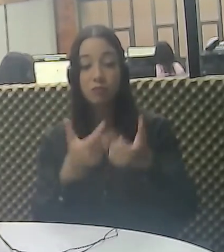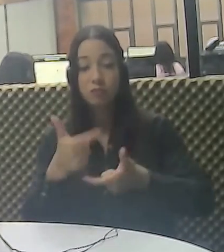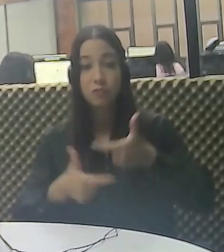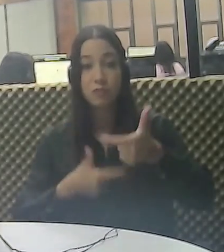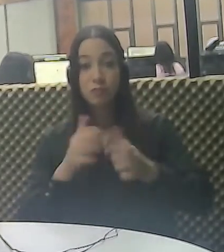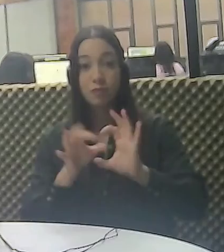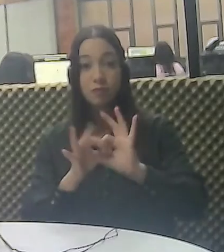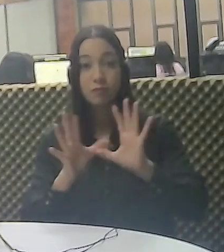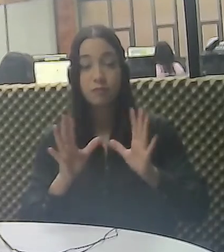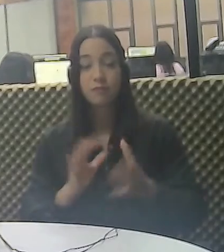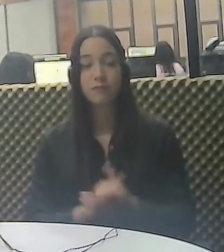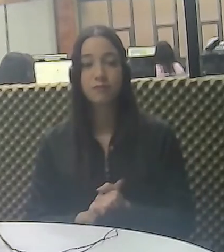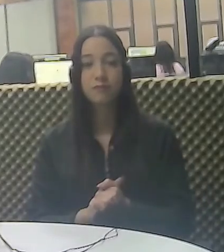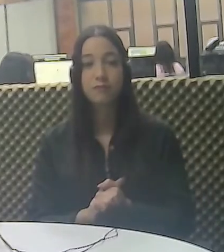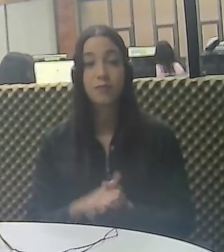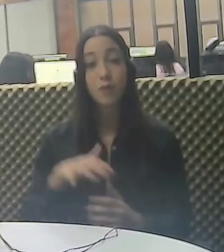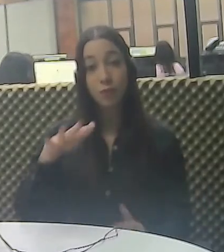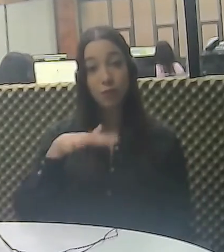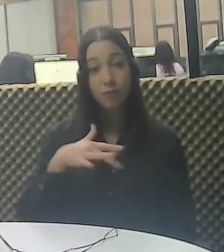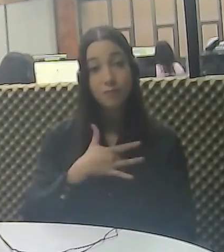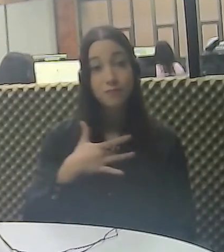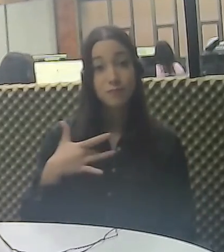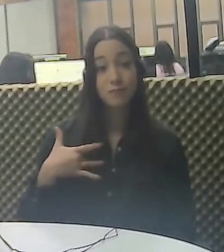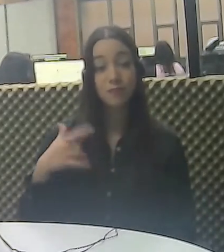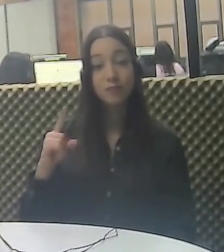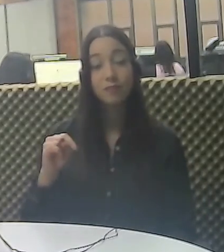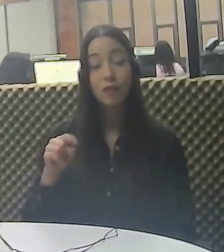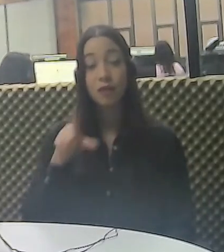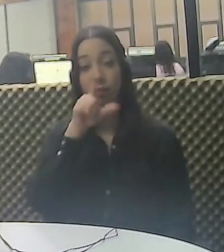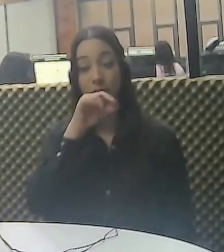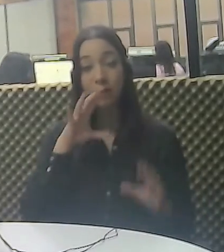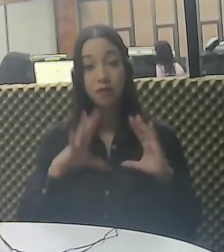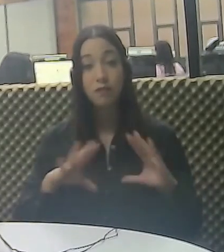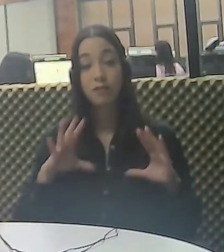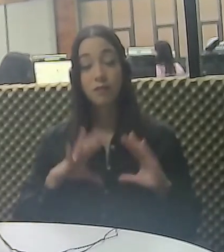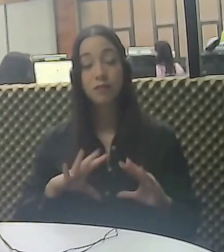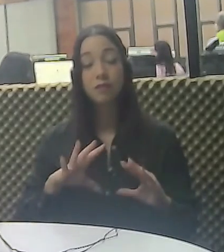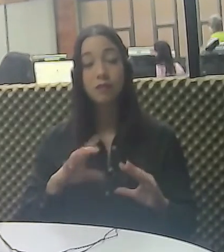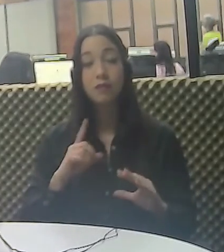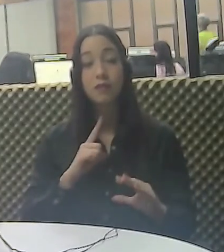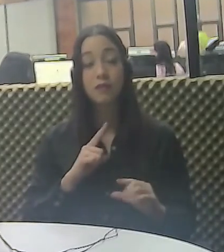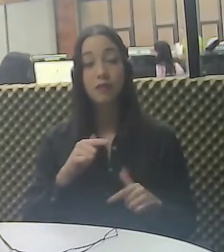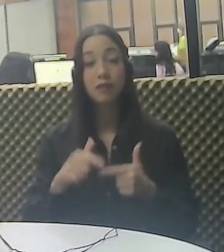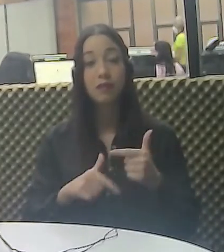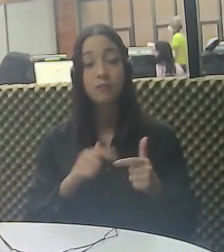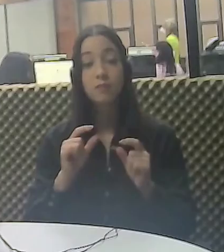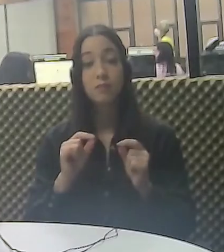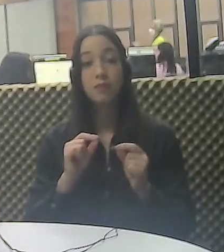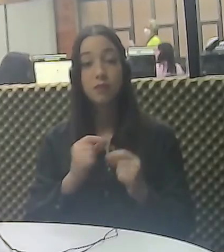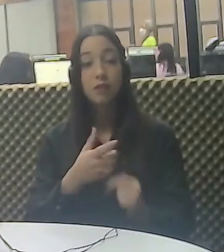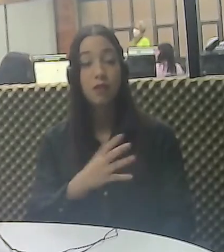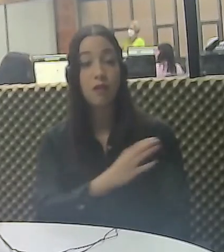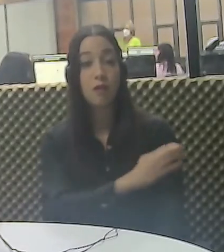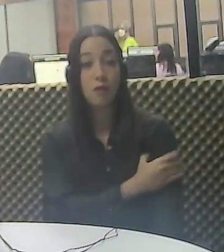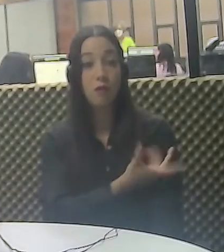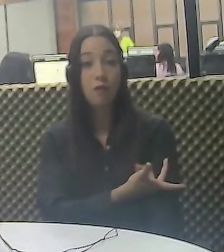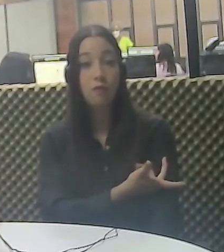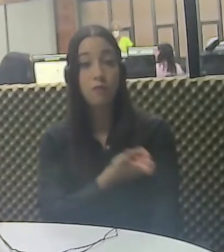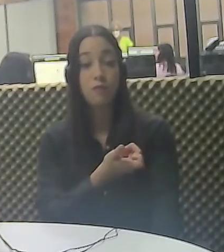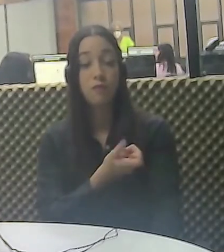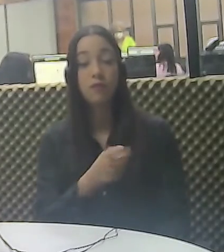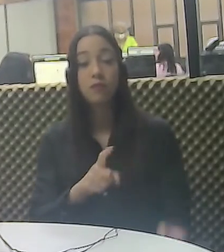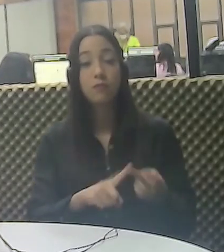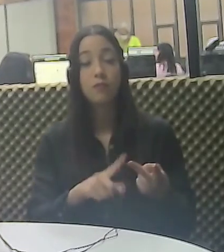disponíveis espaço saúde está localizado no Parque do Sabiá e oferece serviços de aferição da pressão arterial